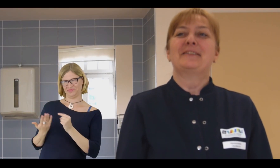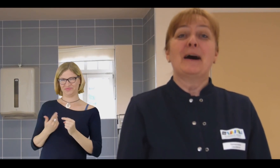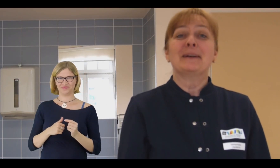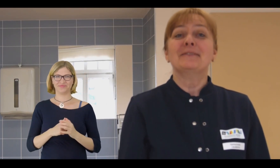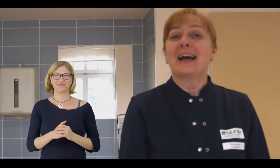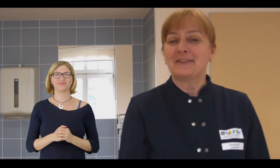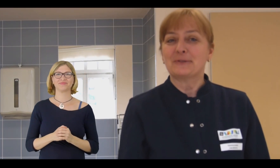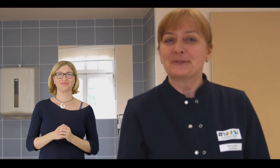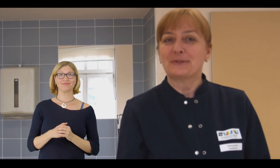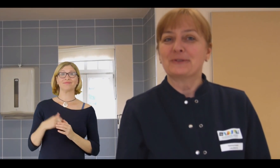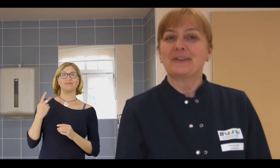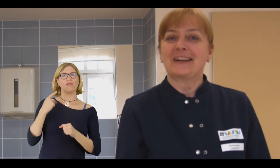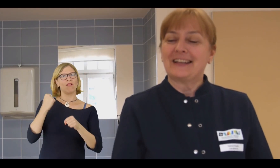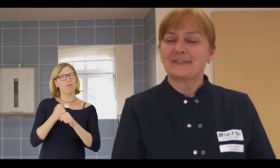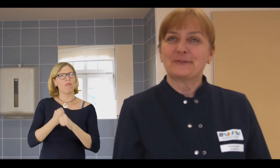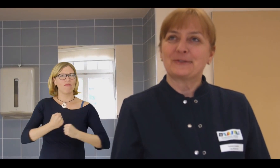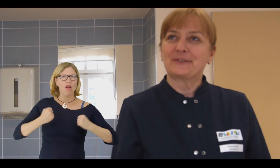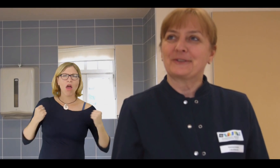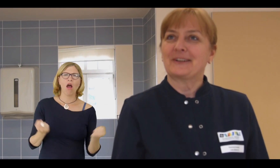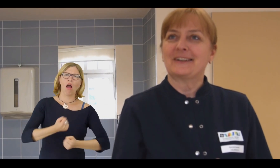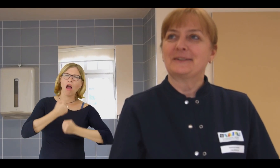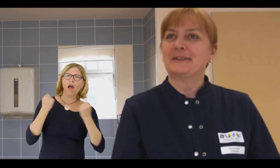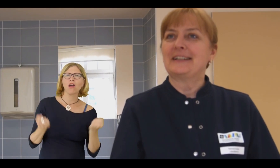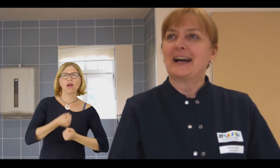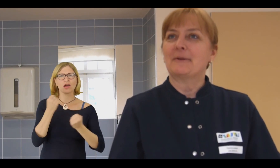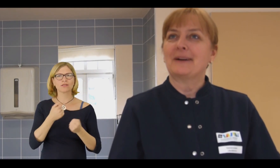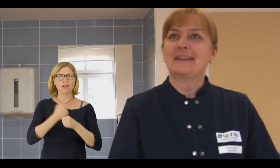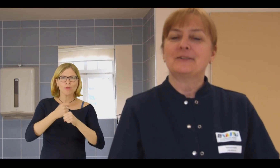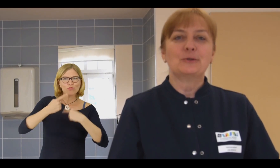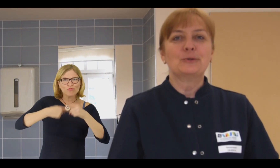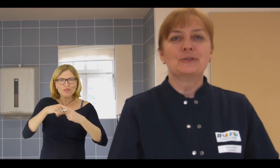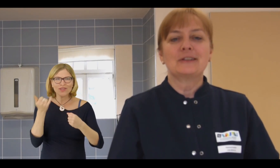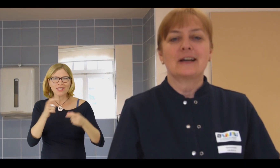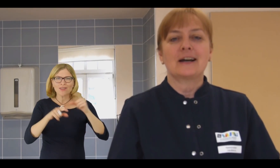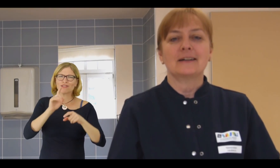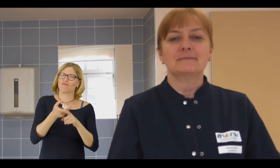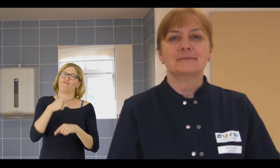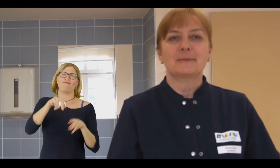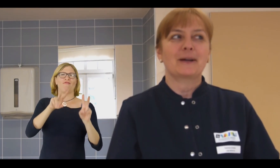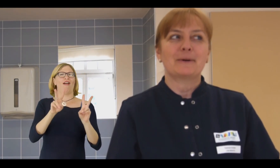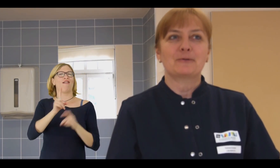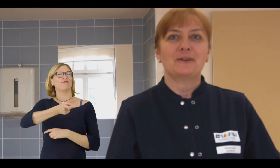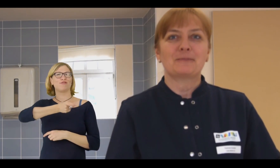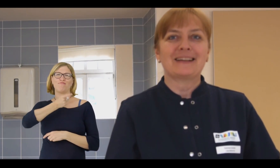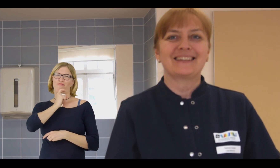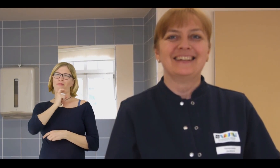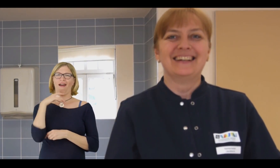Wir arbeiten fleißig und wir ergänzen uns in der Arbeit und haben viel Spaß.